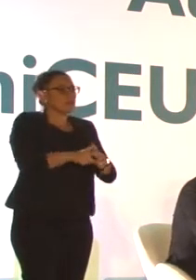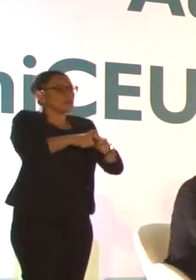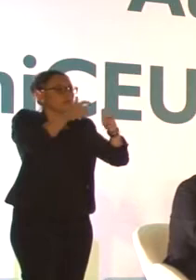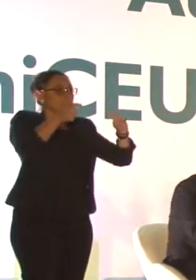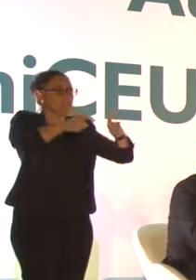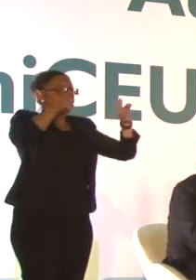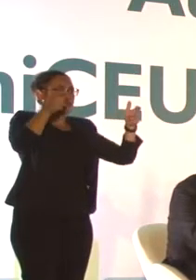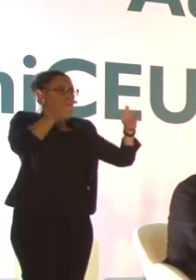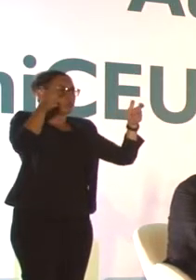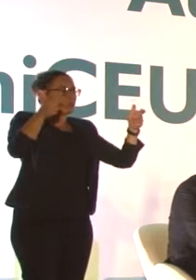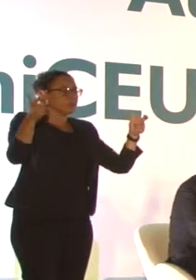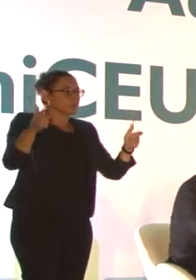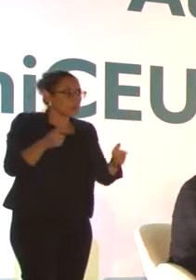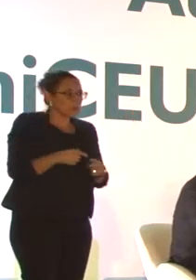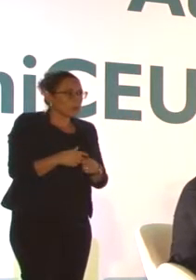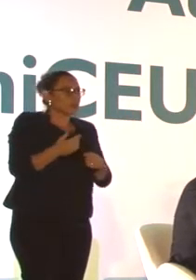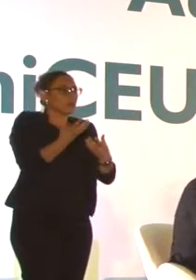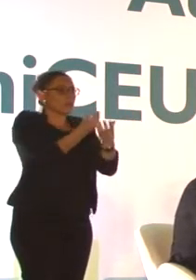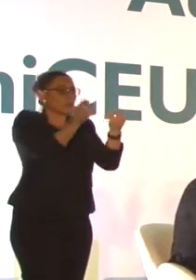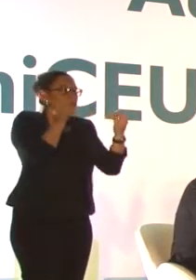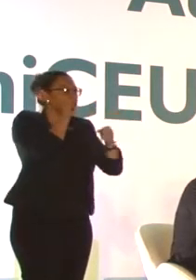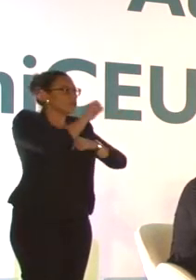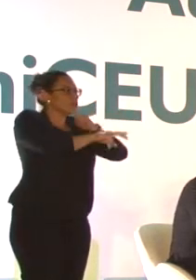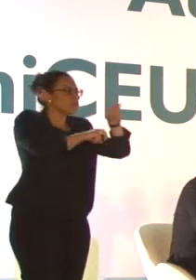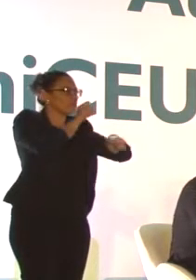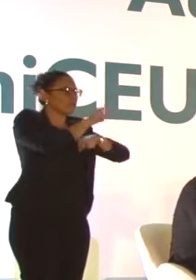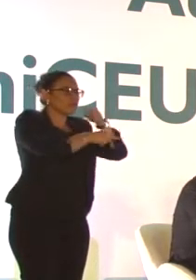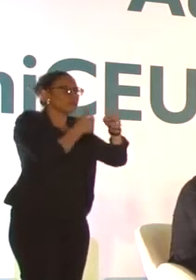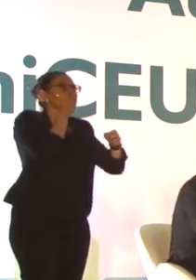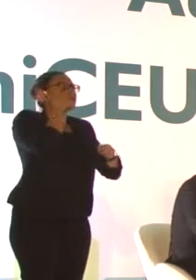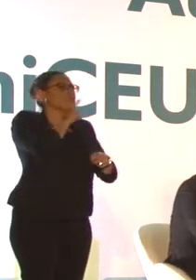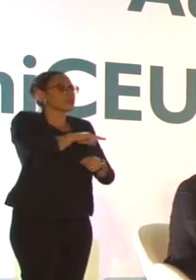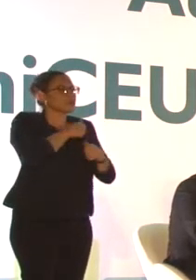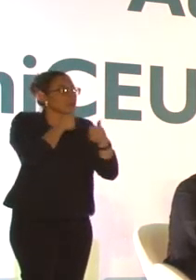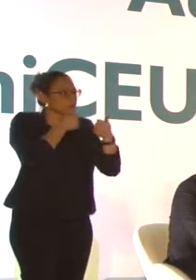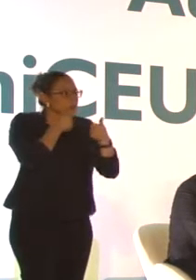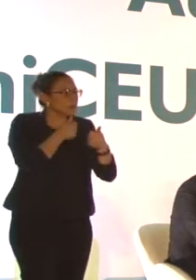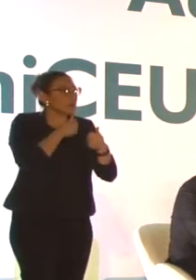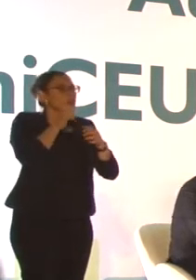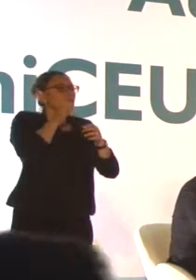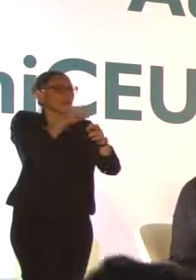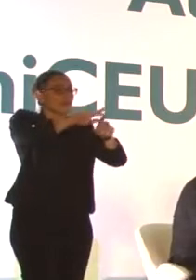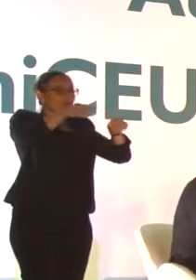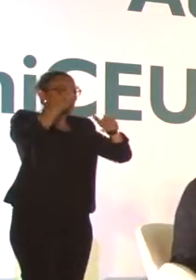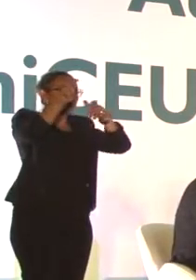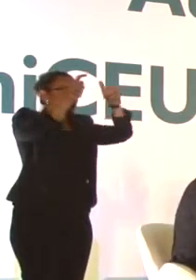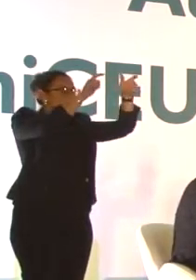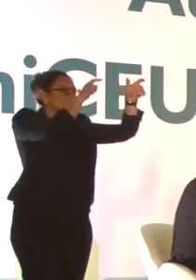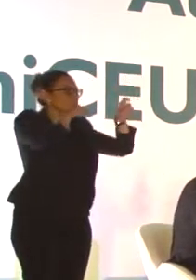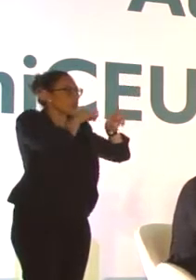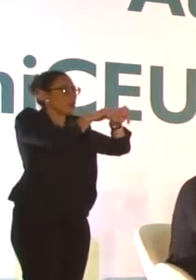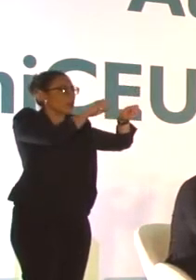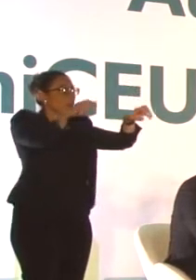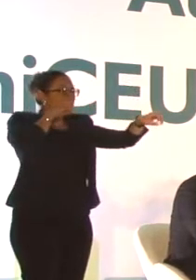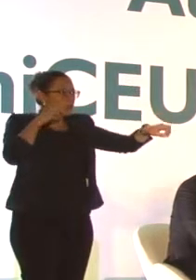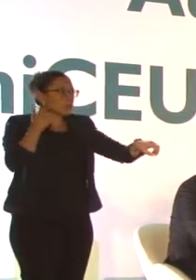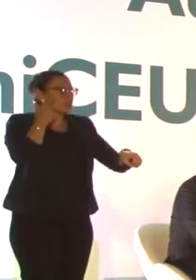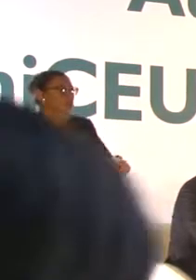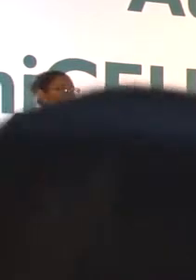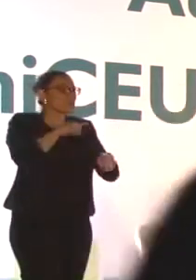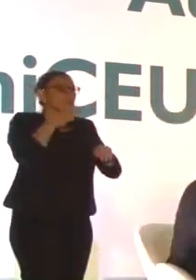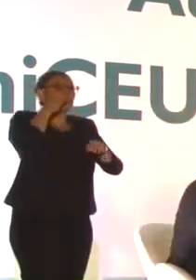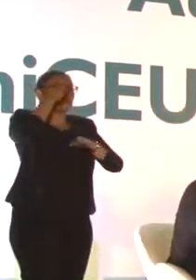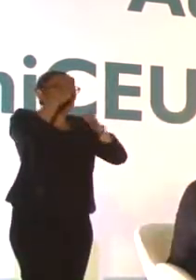ampliemos, interiorizemos essa oferta de curso superior pelas instituições públicas para atingir todos os rincões